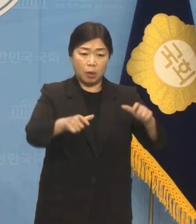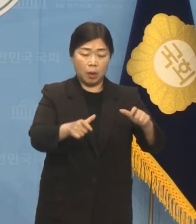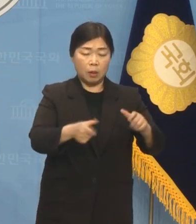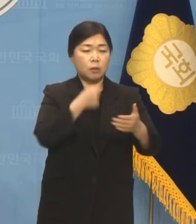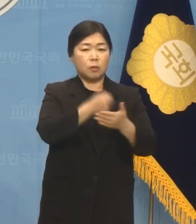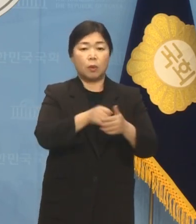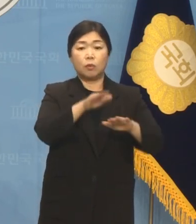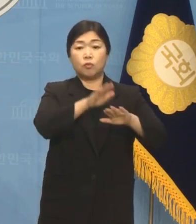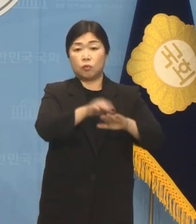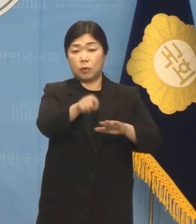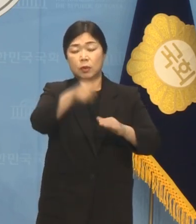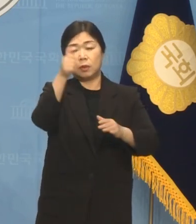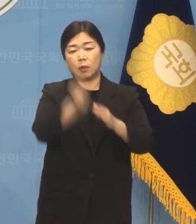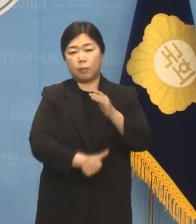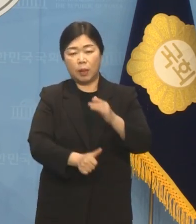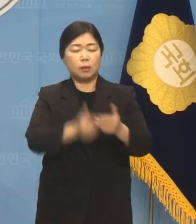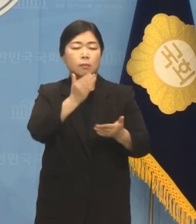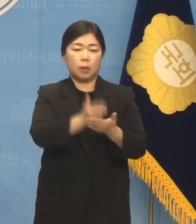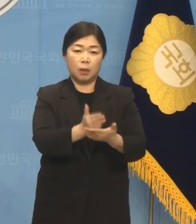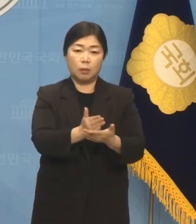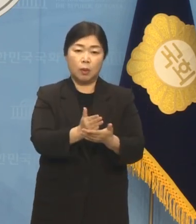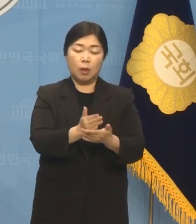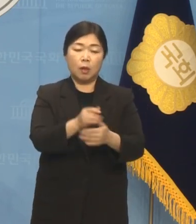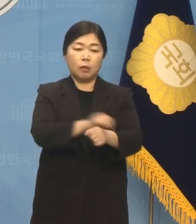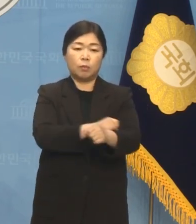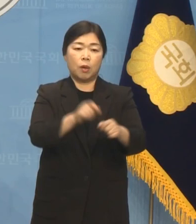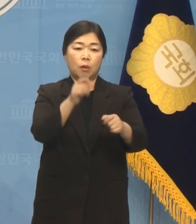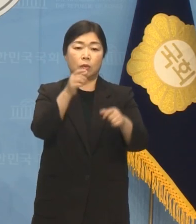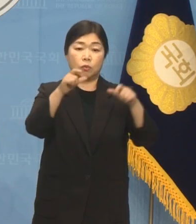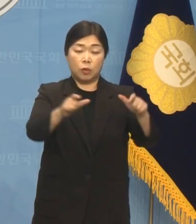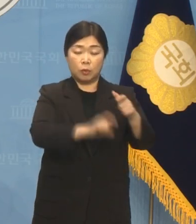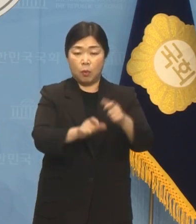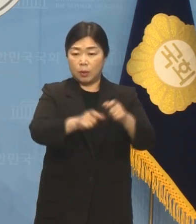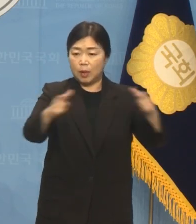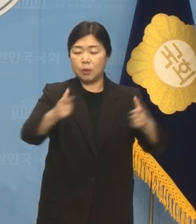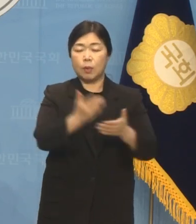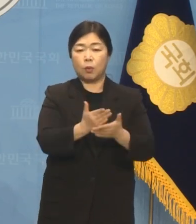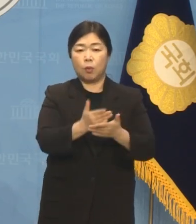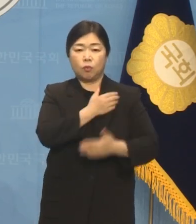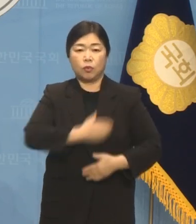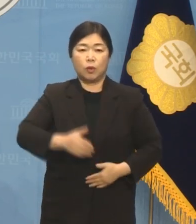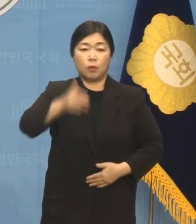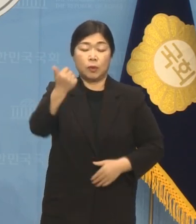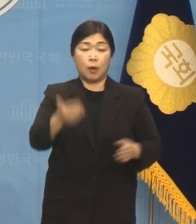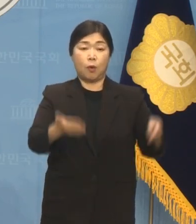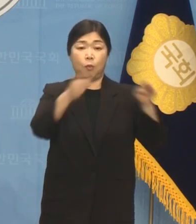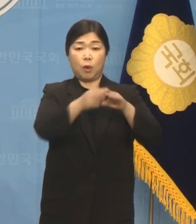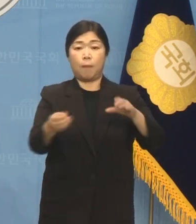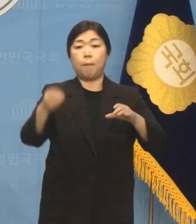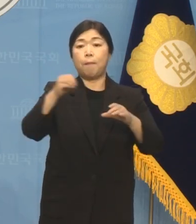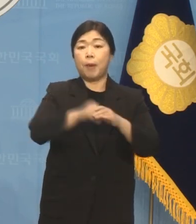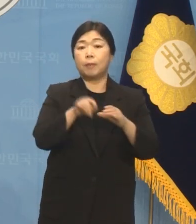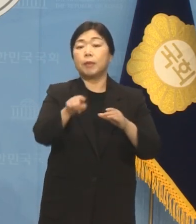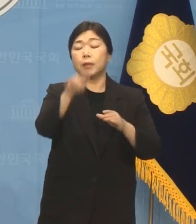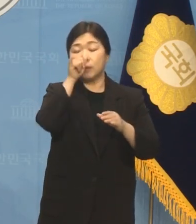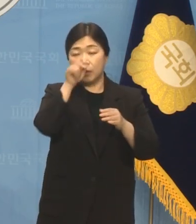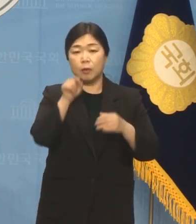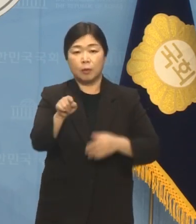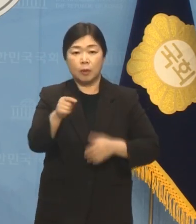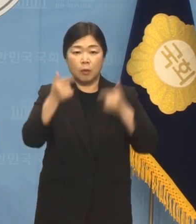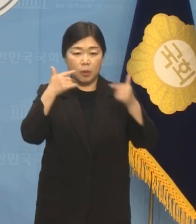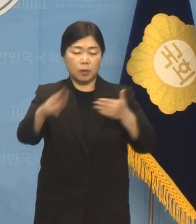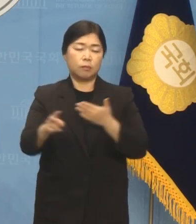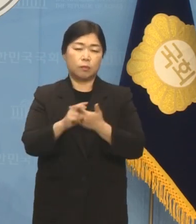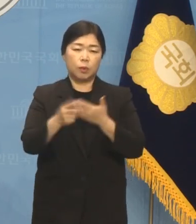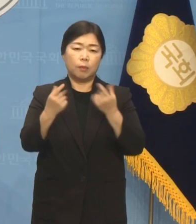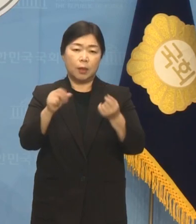없습니다. 특구 확대 대상 지역에 구청장 소유의 건물이 포함되는 것은 이해충돌 소지가